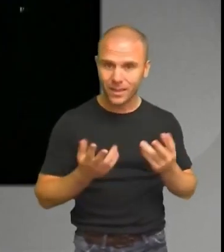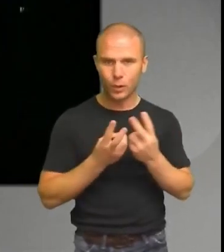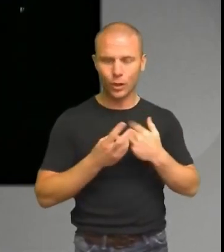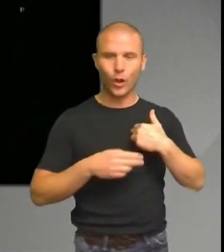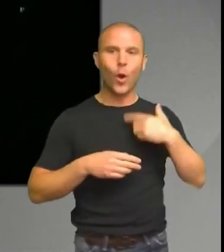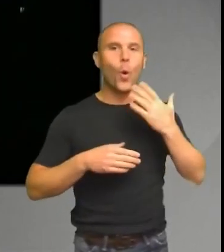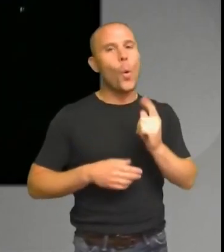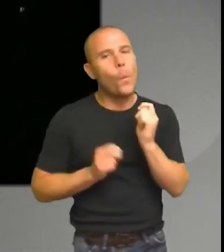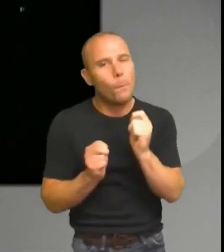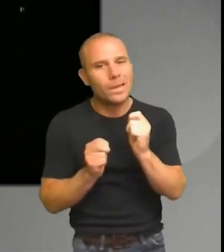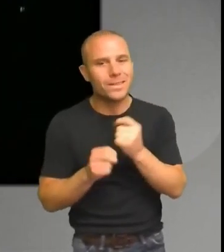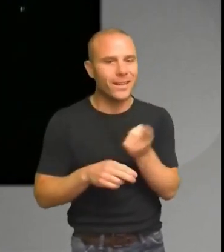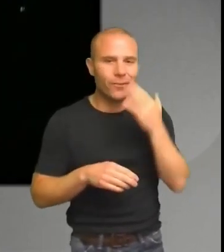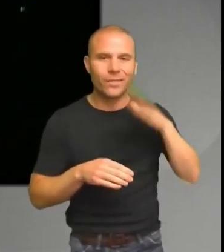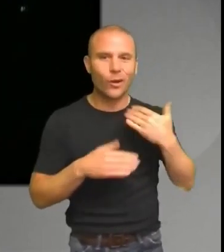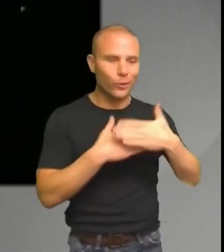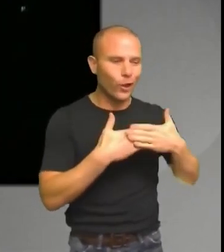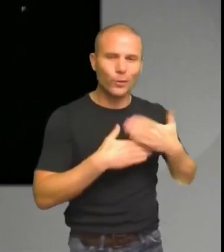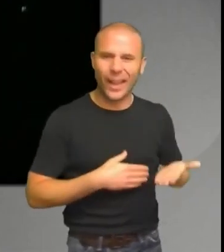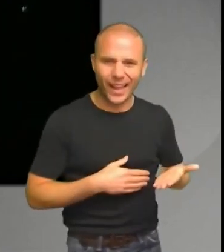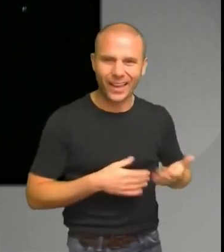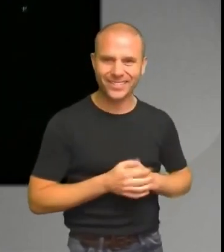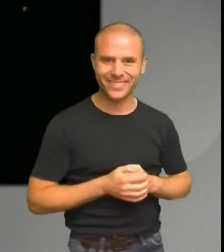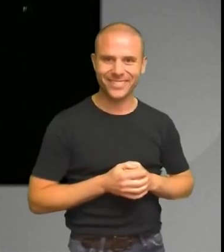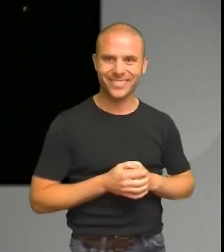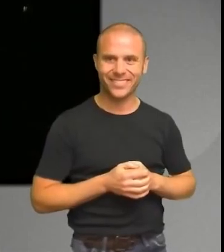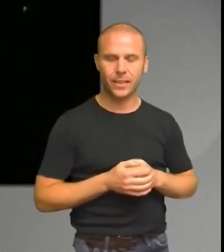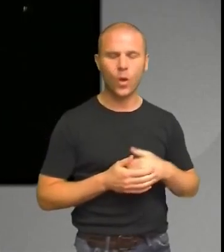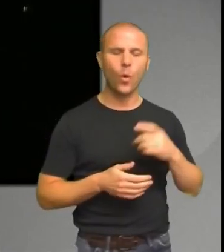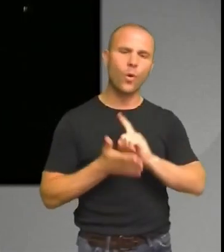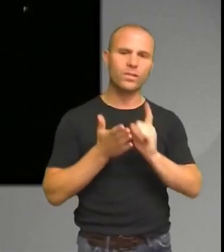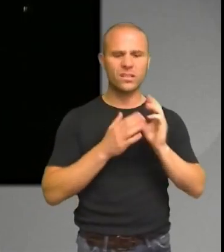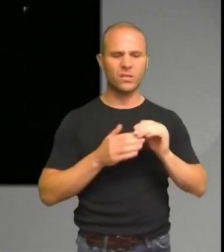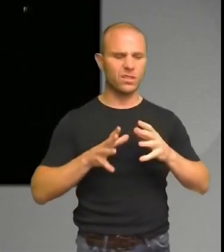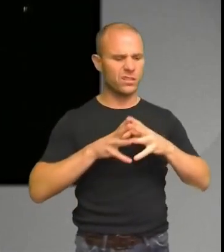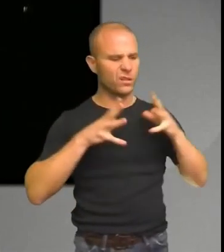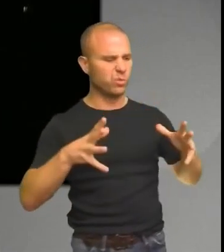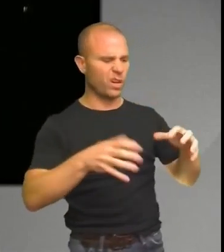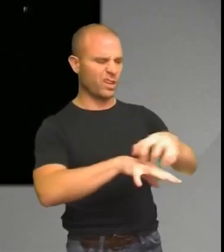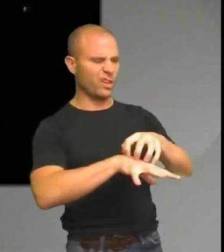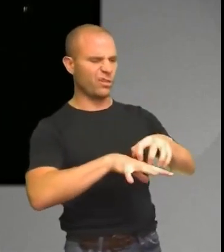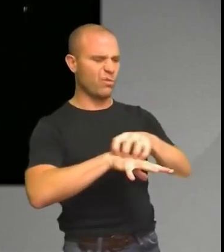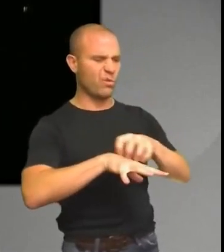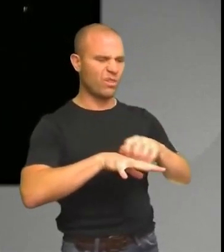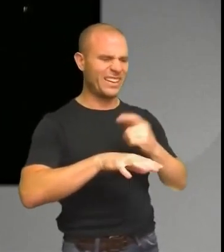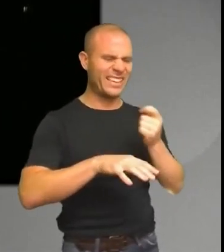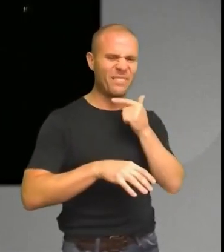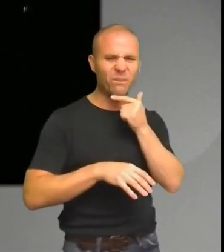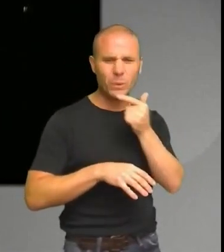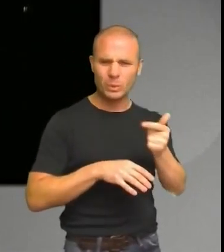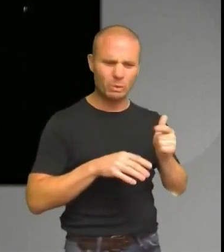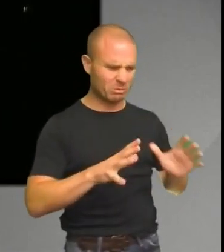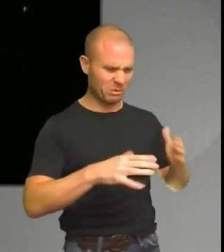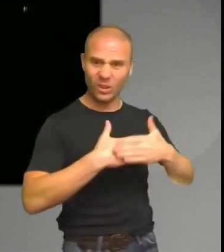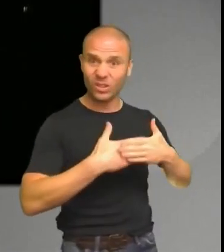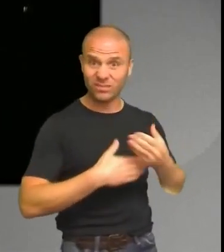Svensktextning.nu Det var så här stora, grå och inte sådär praktiska. De är lite fula, till exempel.